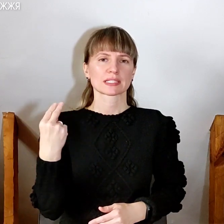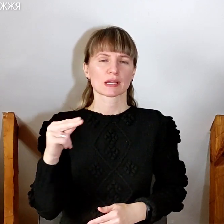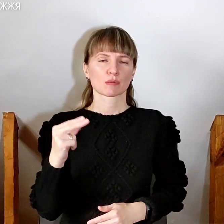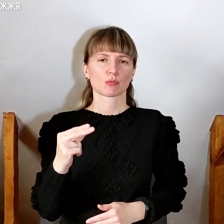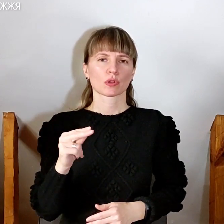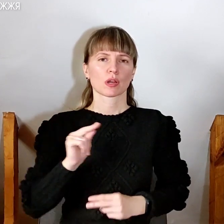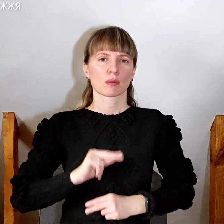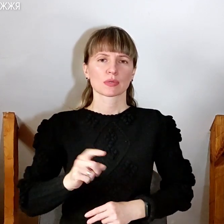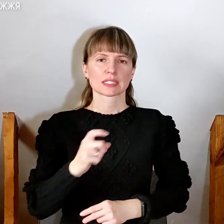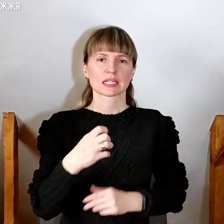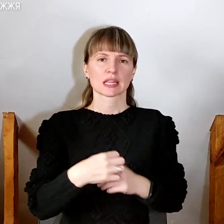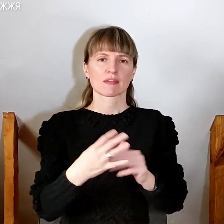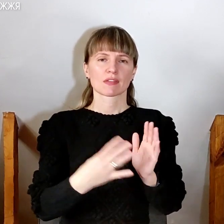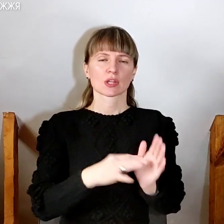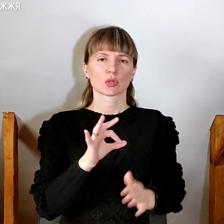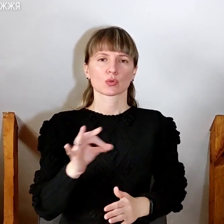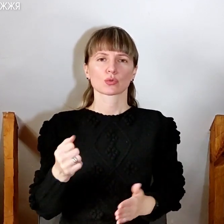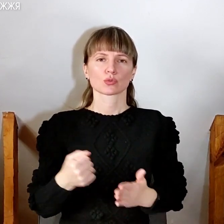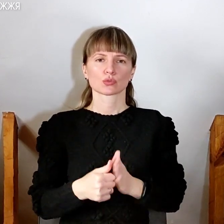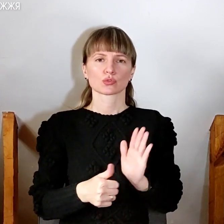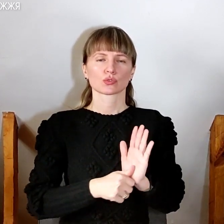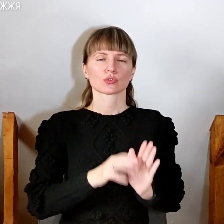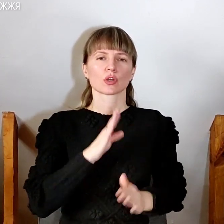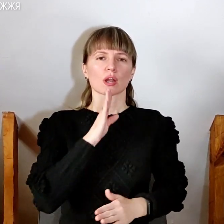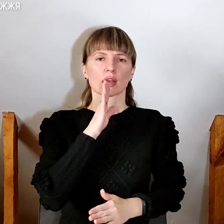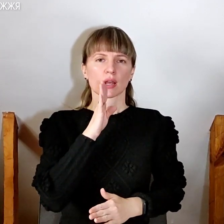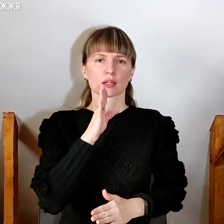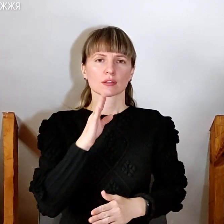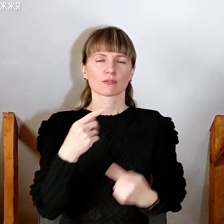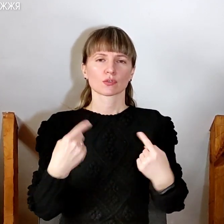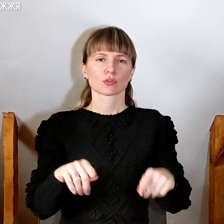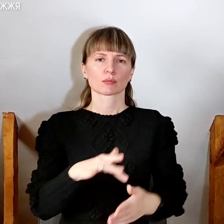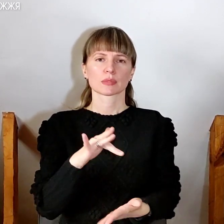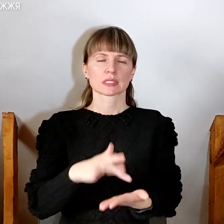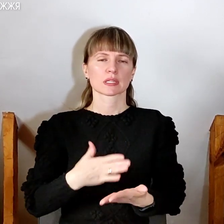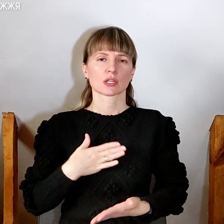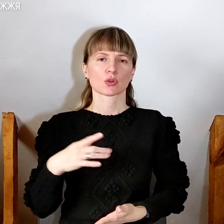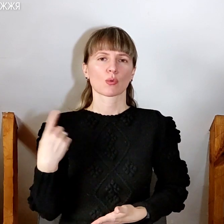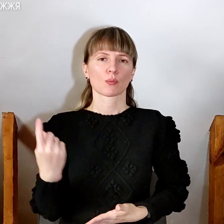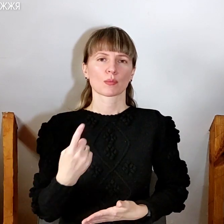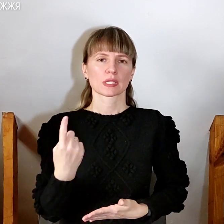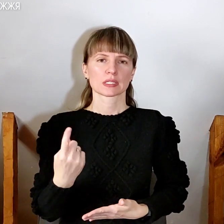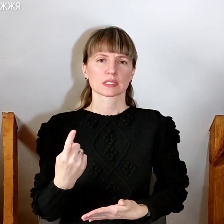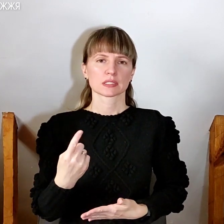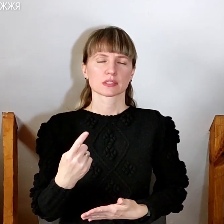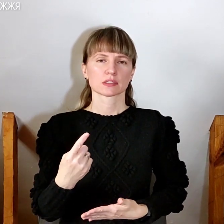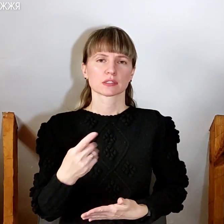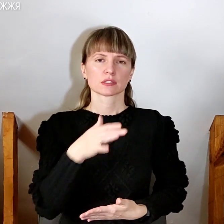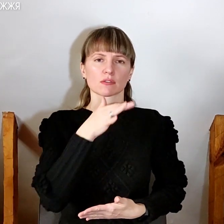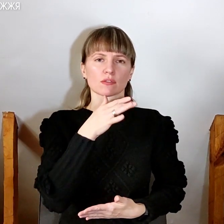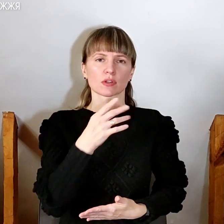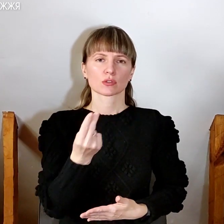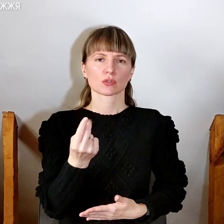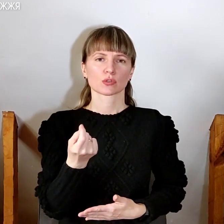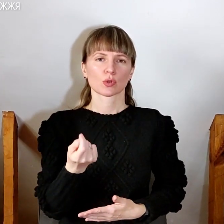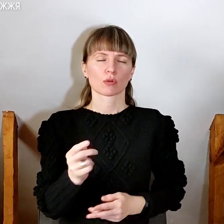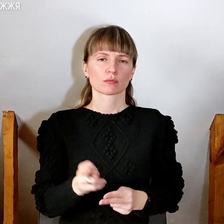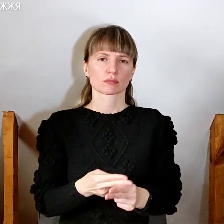з 19.00 до 6 ранку. В інших містах нашої області час трохи скоригований. Хочу зазначити,